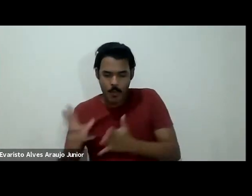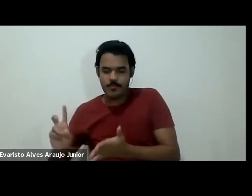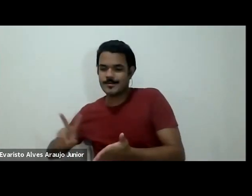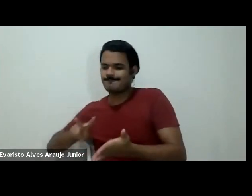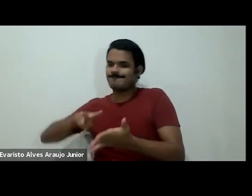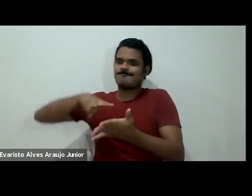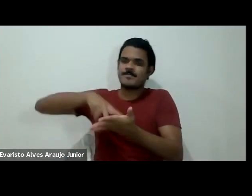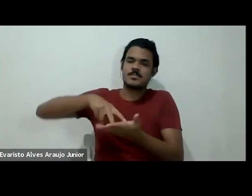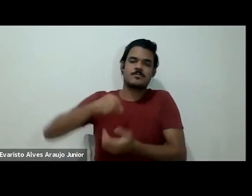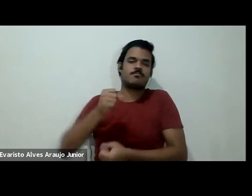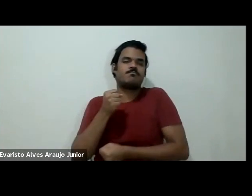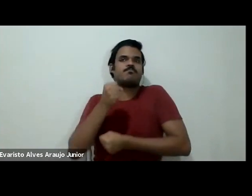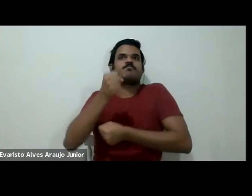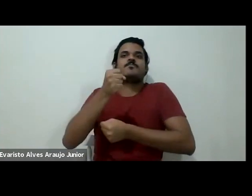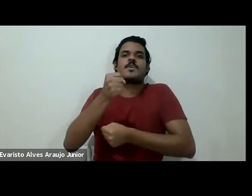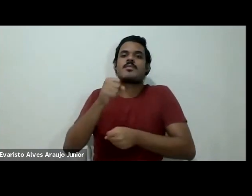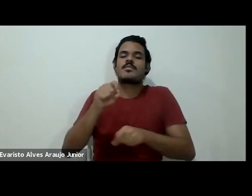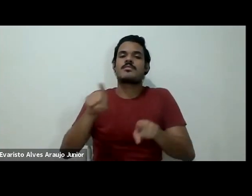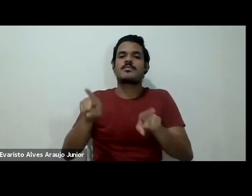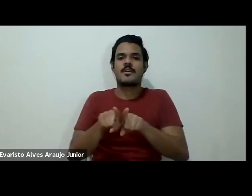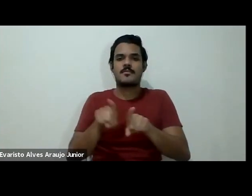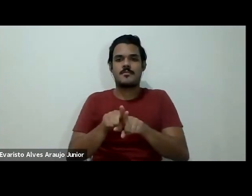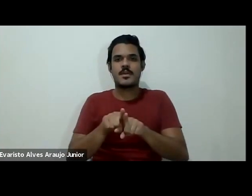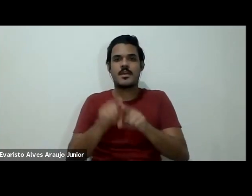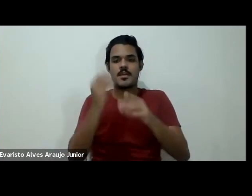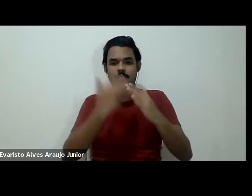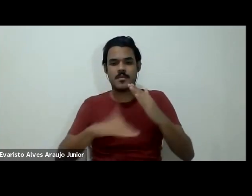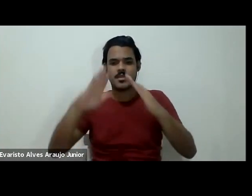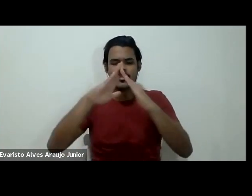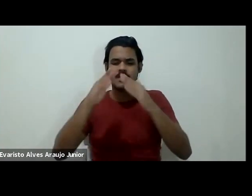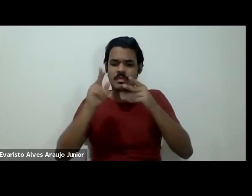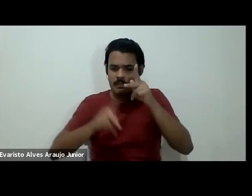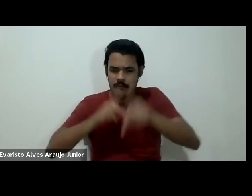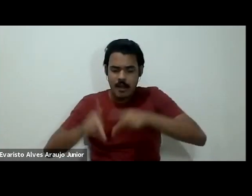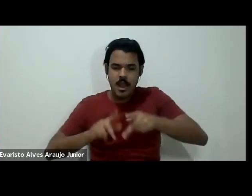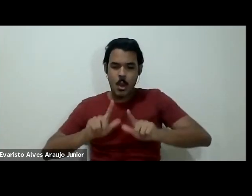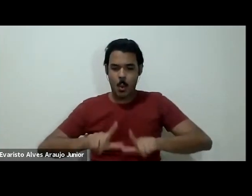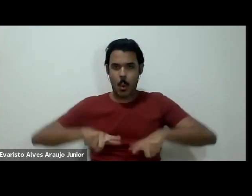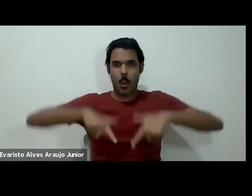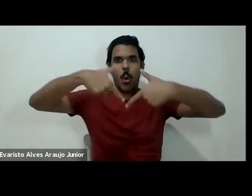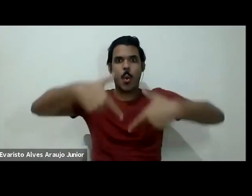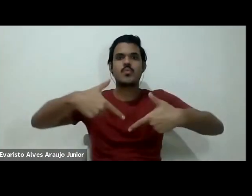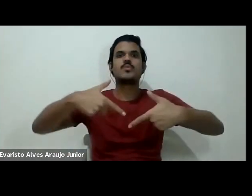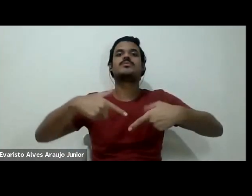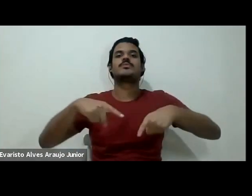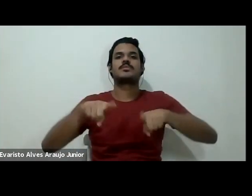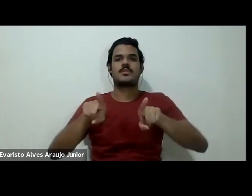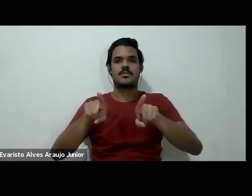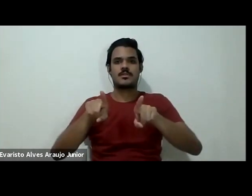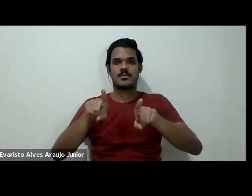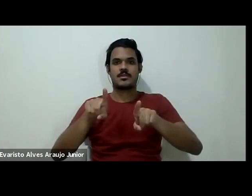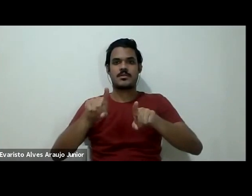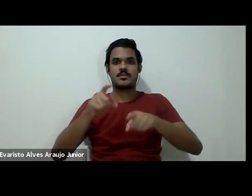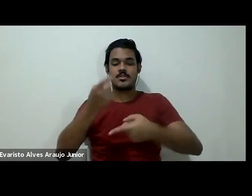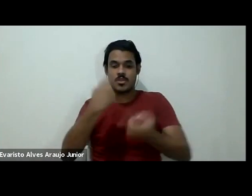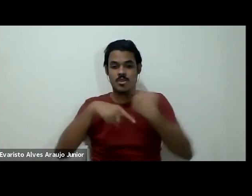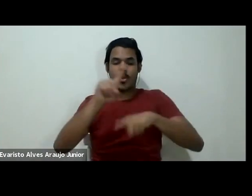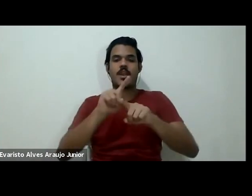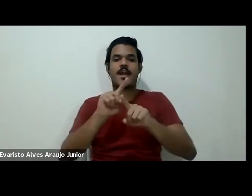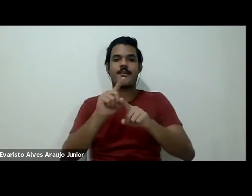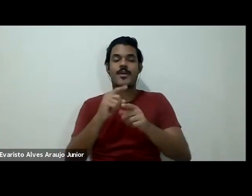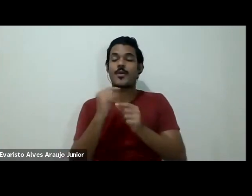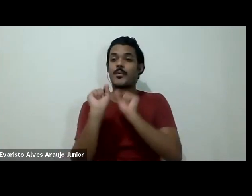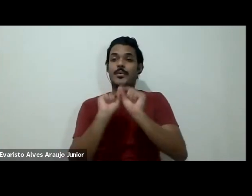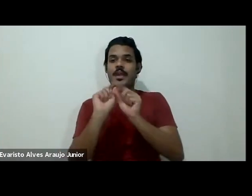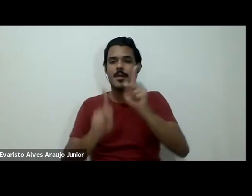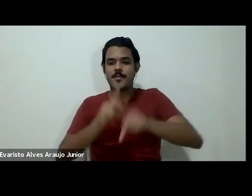nossa firmeza como povos de terreiro na luta para se tornar visível